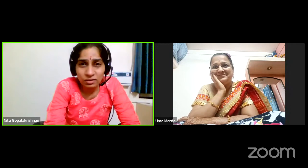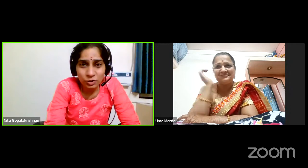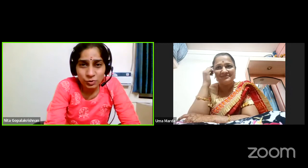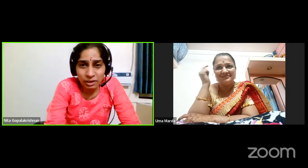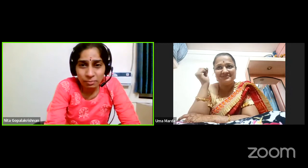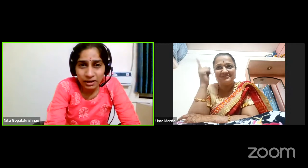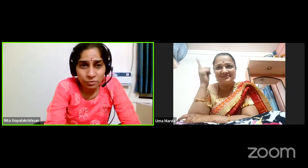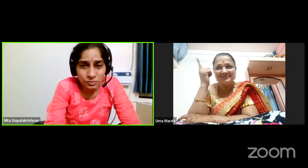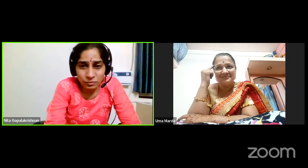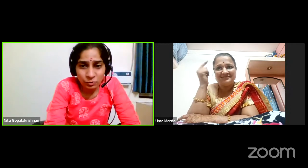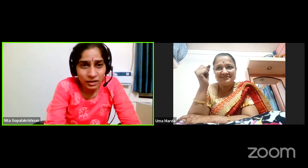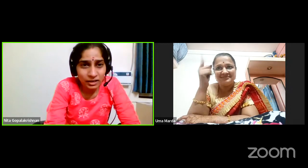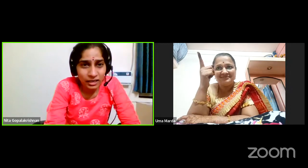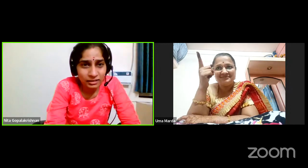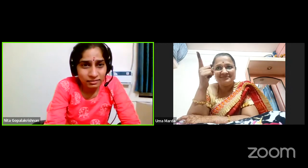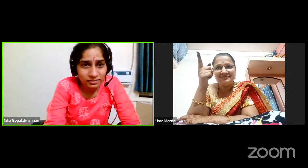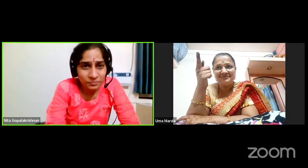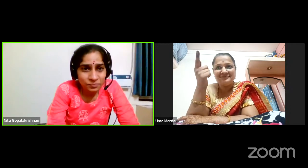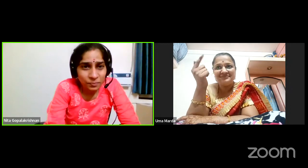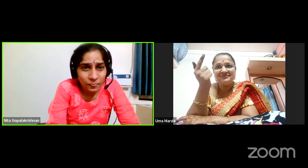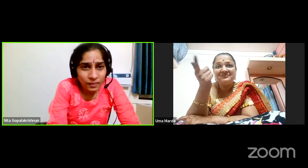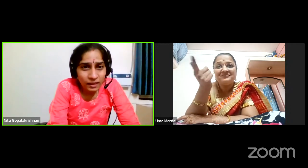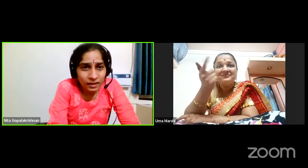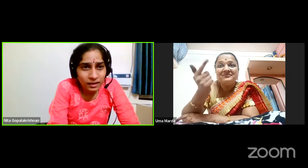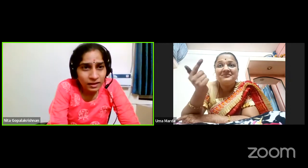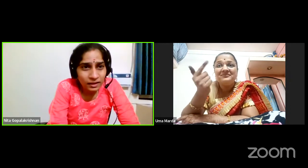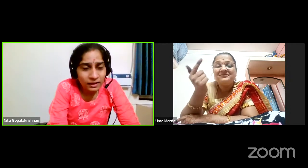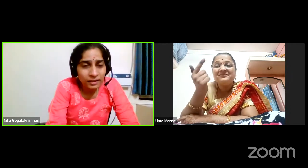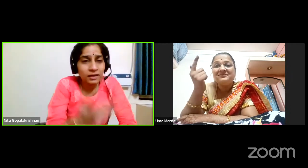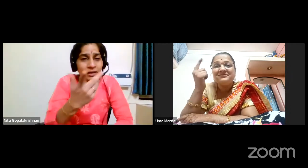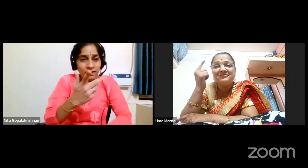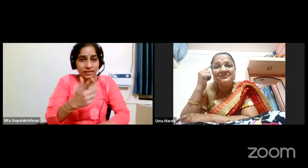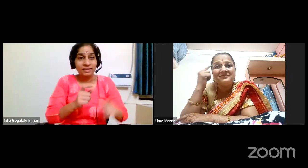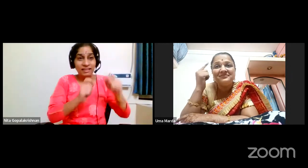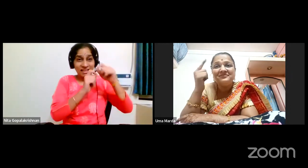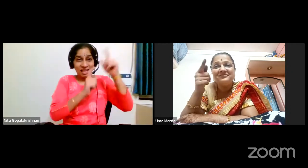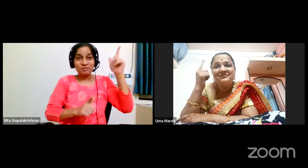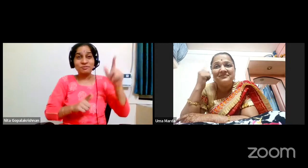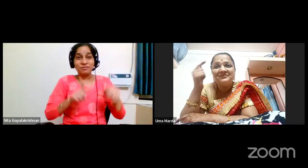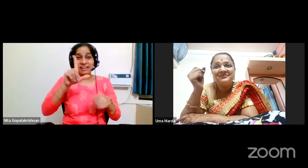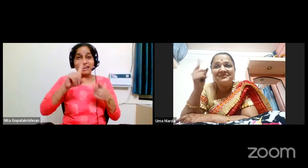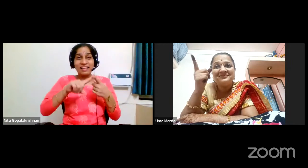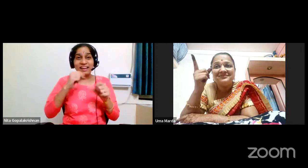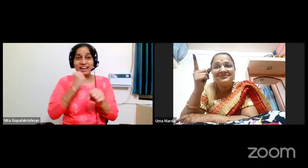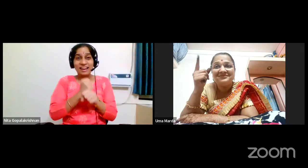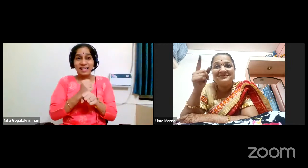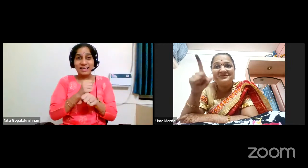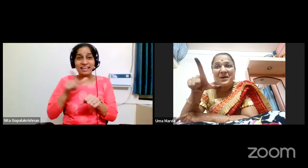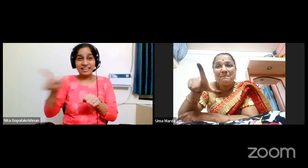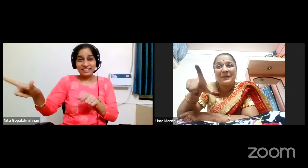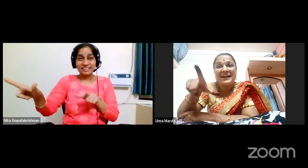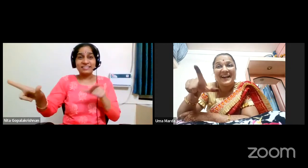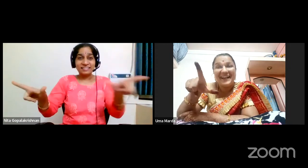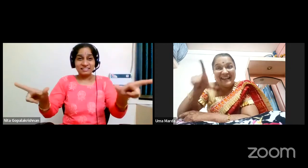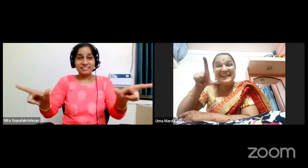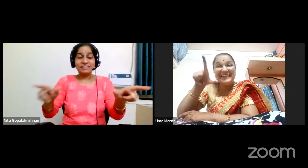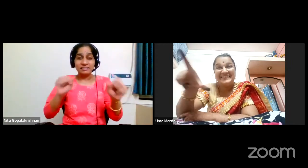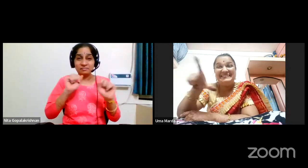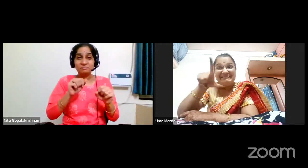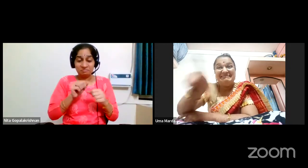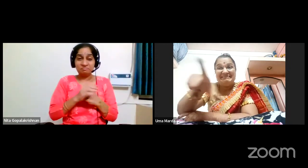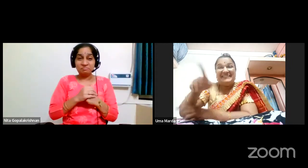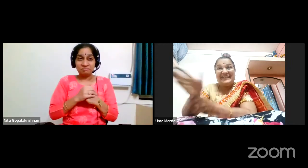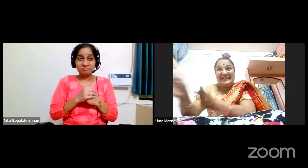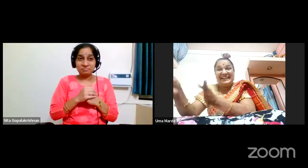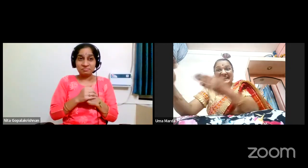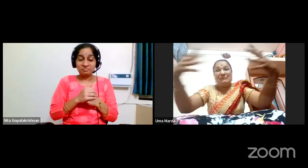अर्जुन अर्जुन के पैर उस उन पे लगे थे। हाँ हाँ अर्जुन ऐसा था कि अर्जुन मतलब कोई भी